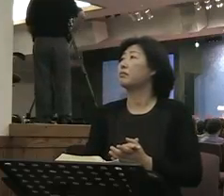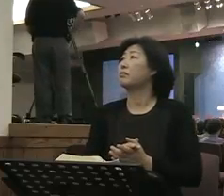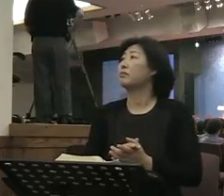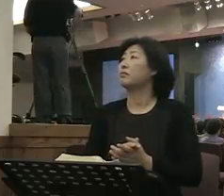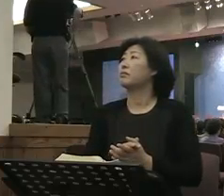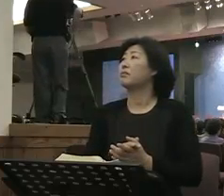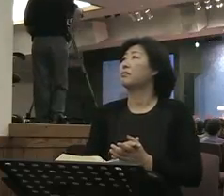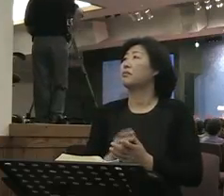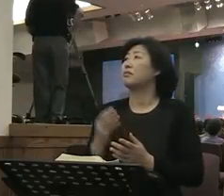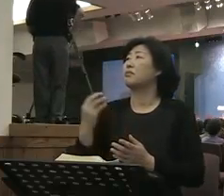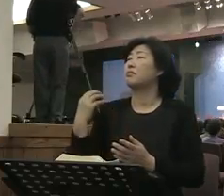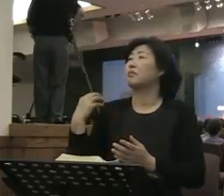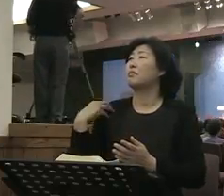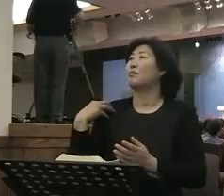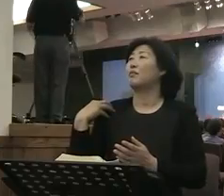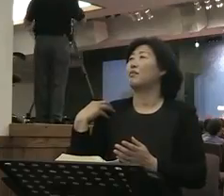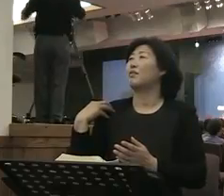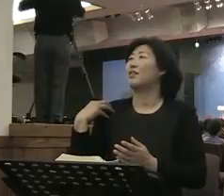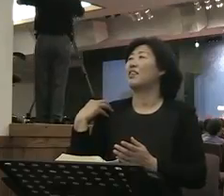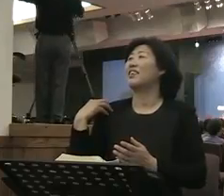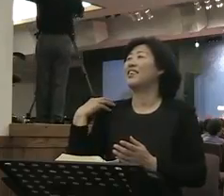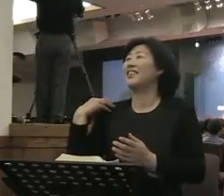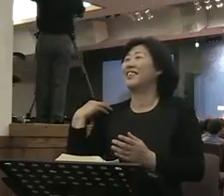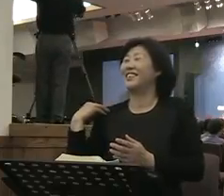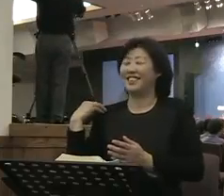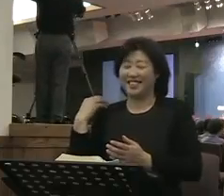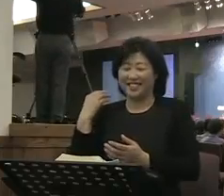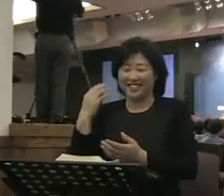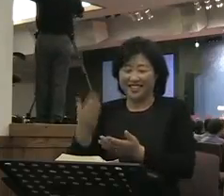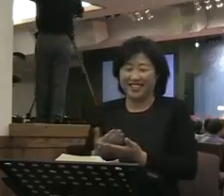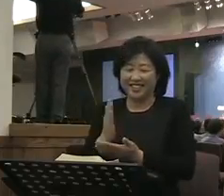제가 부담을 받지 말라고 멀리 앉아 계신 것 같습니다.